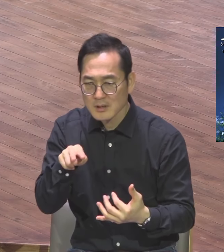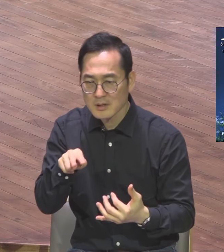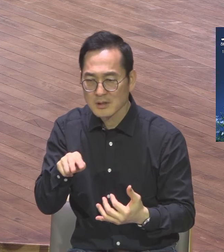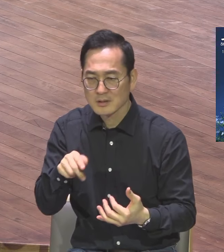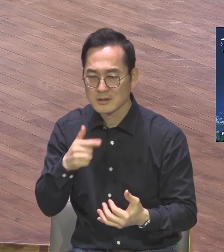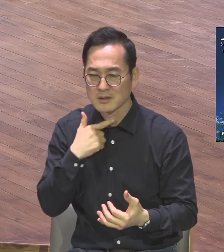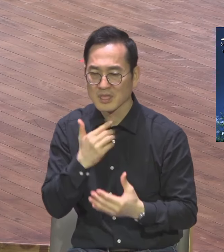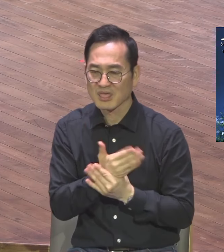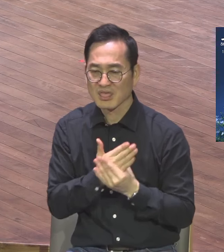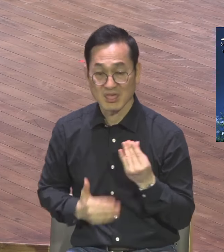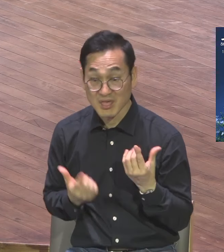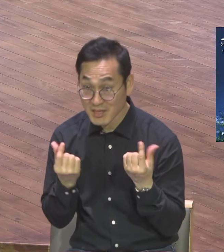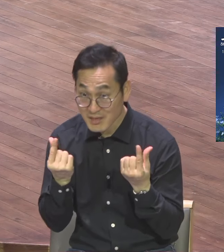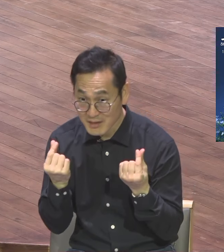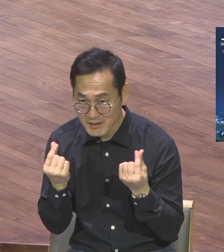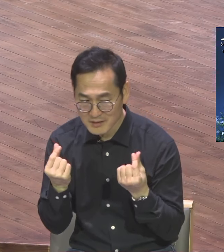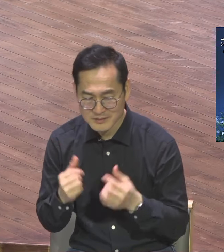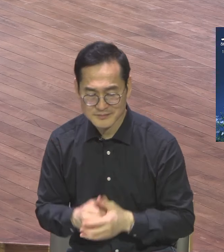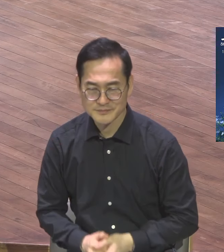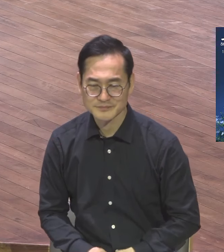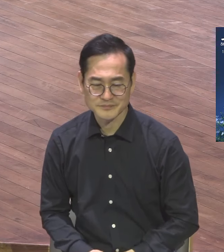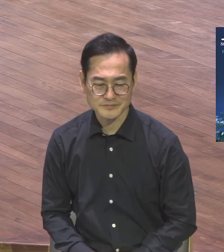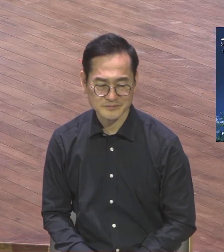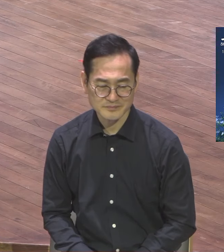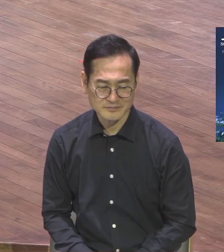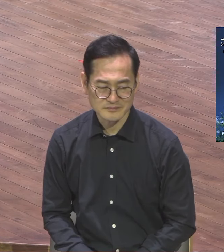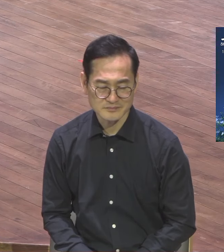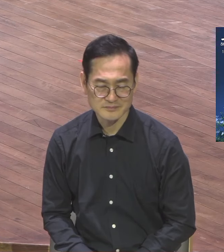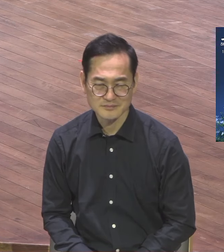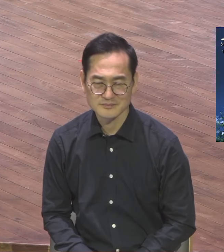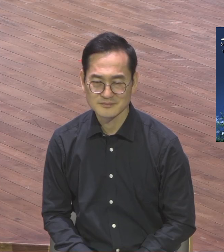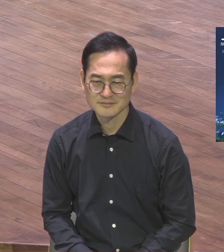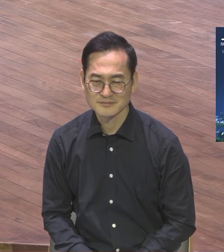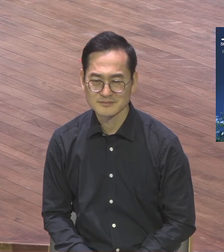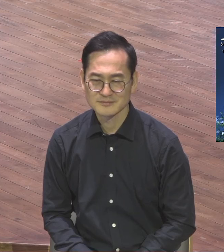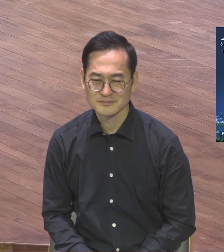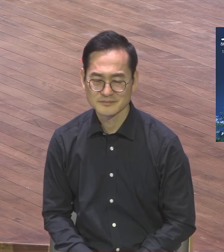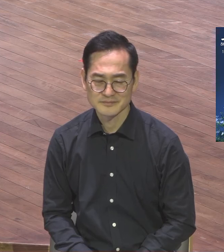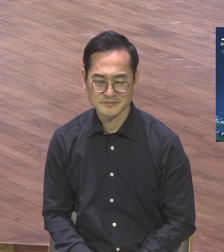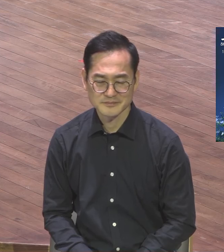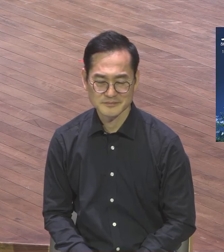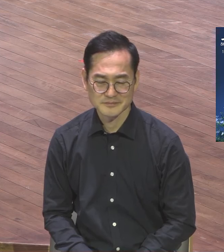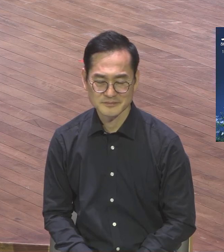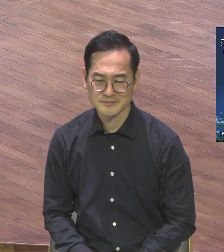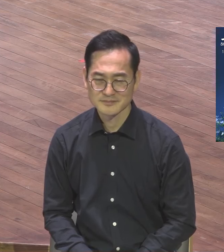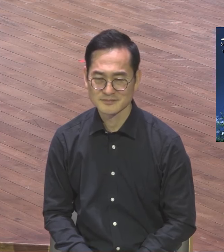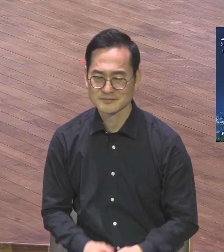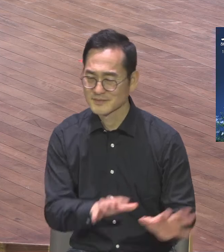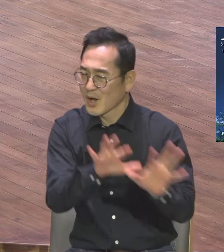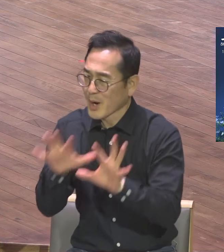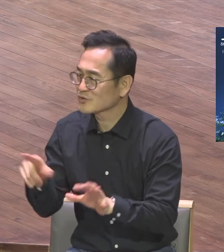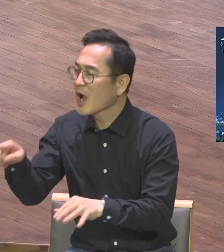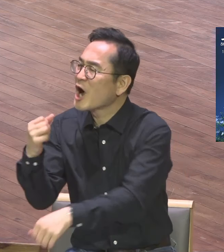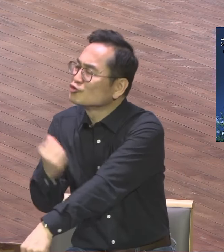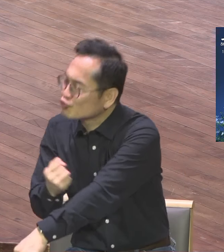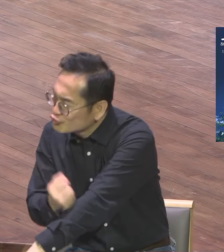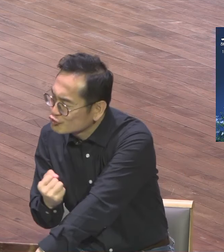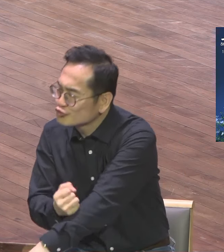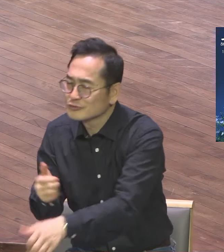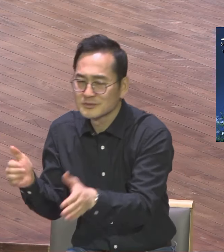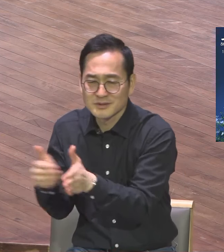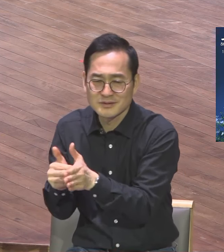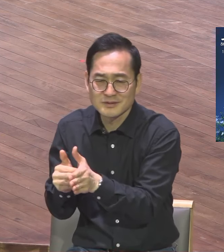제일 듣고 싶은 말이 뭔지 아세요? 아이고 수고하셨습니다. 그거 듣고 싶지 않아요. 뭔 수고를 해? 뭐 노동했나?